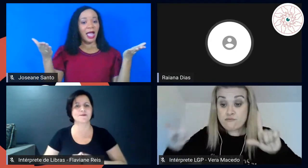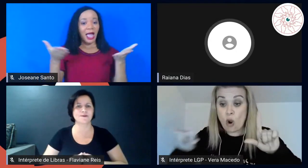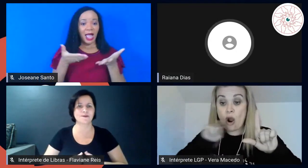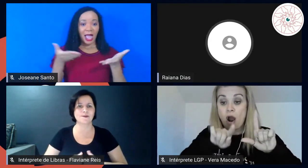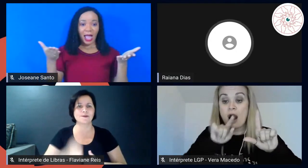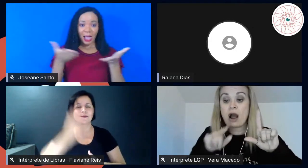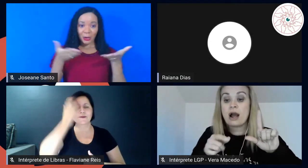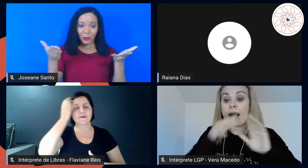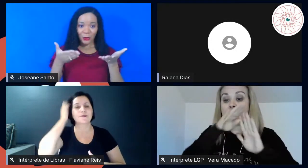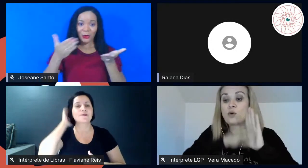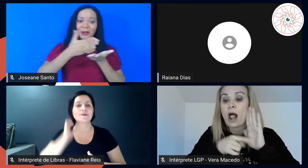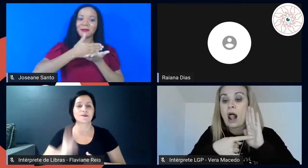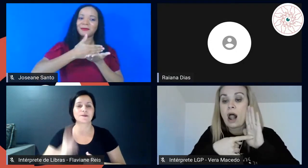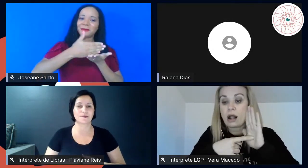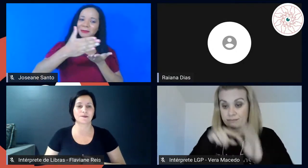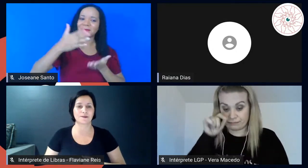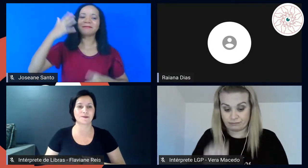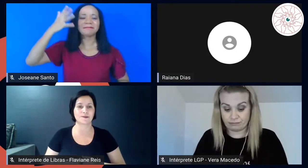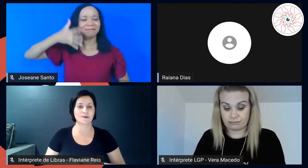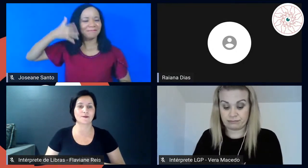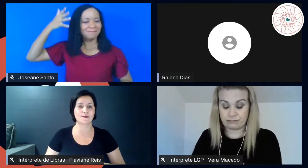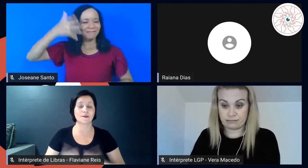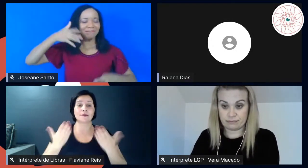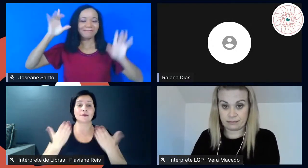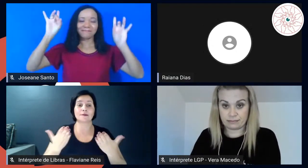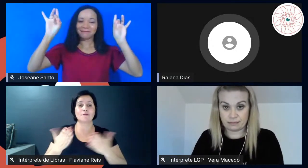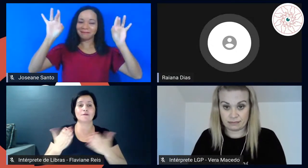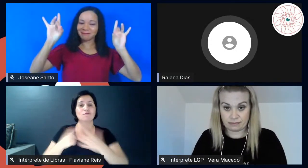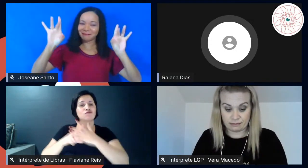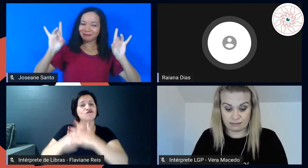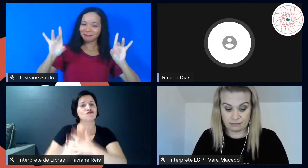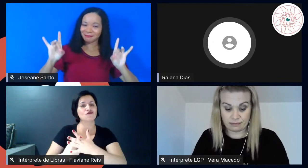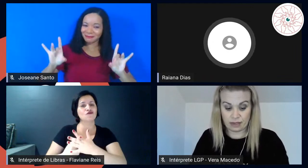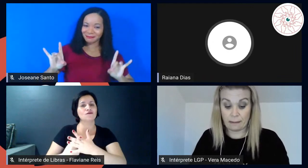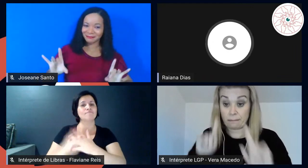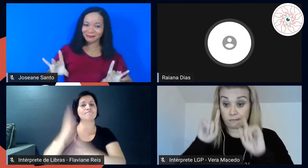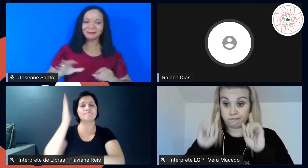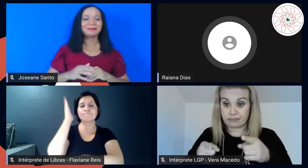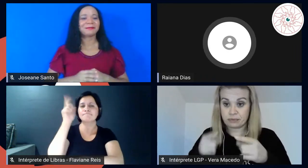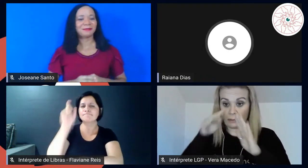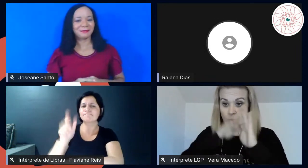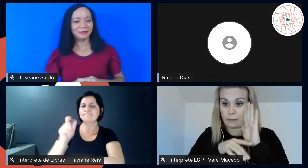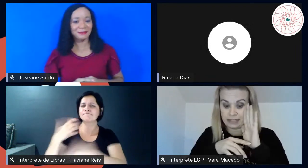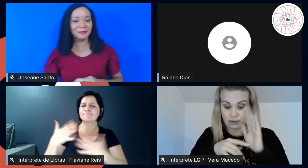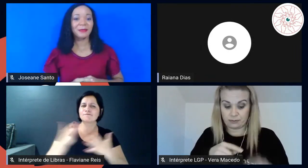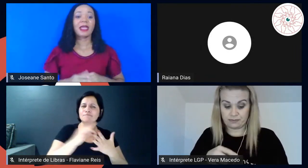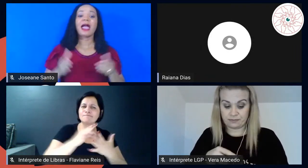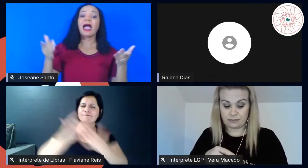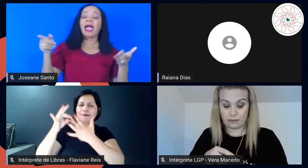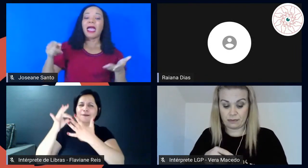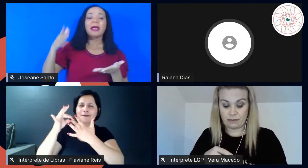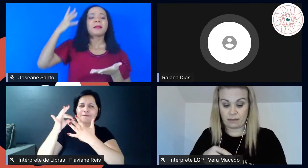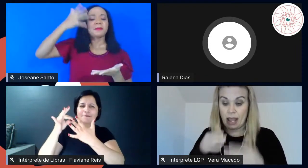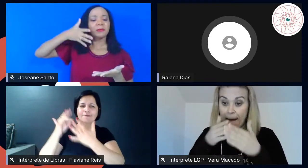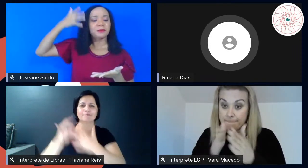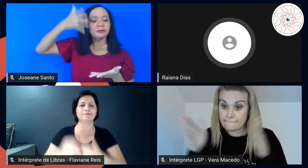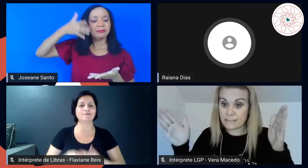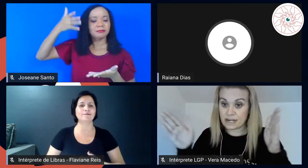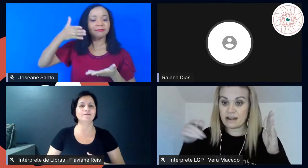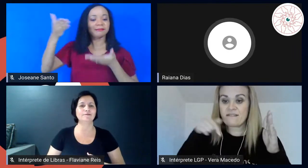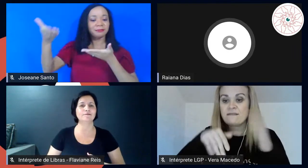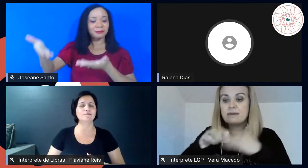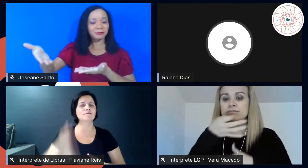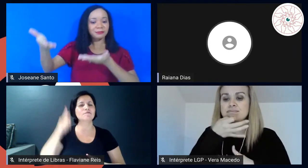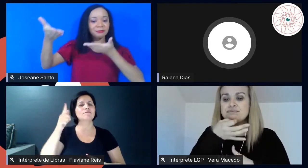aba de programação. E para dar início à nossa programação, teremos uma